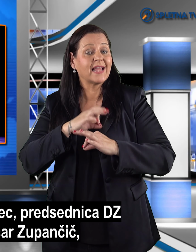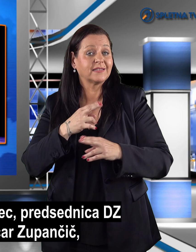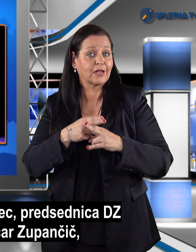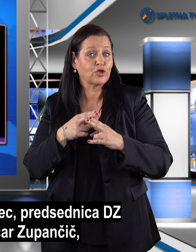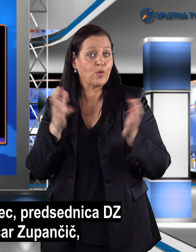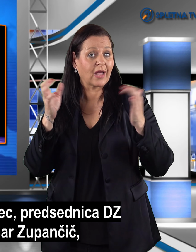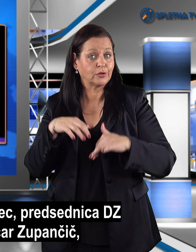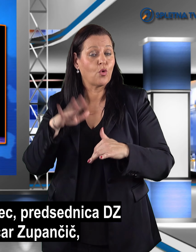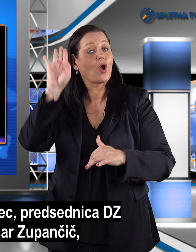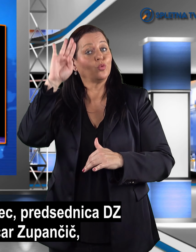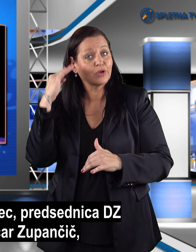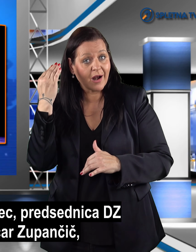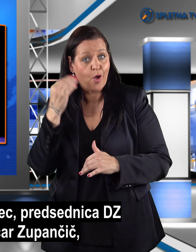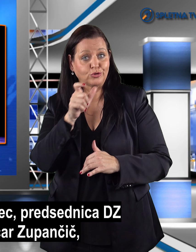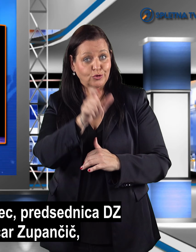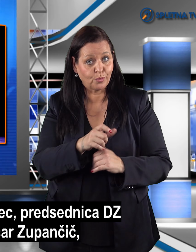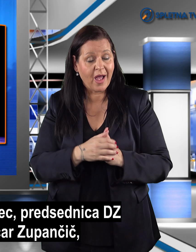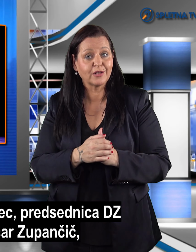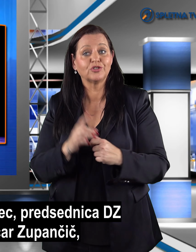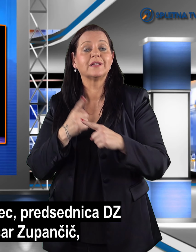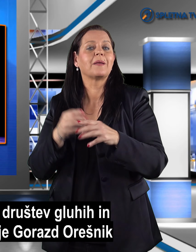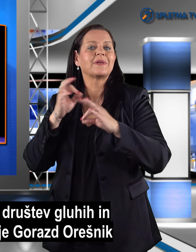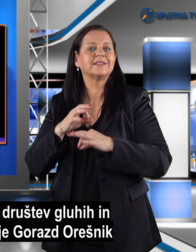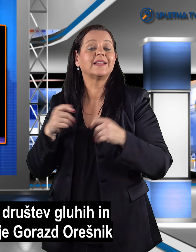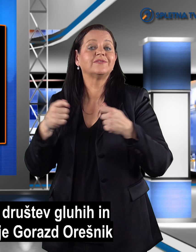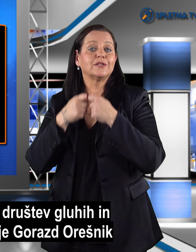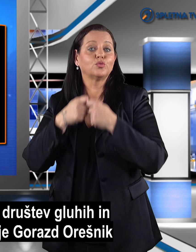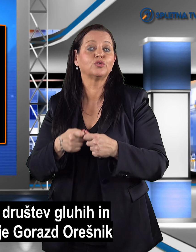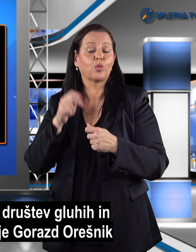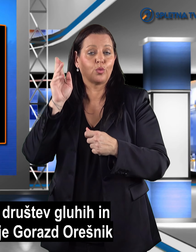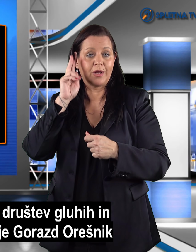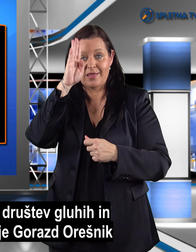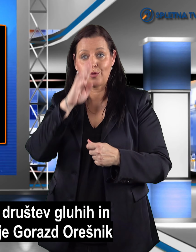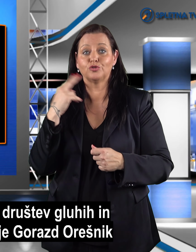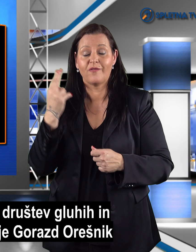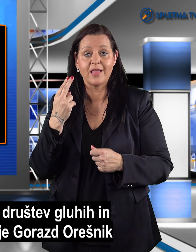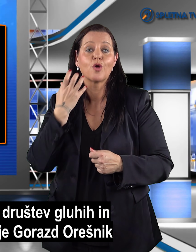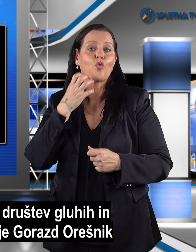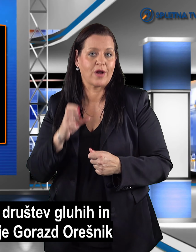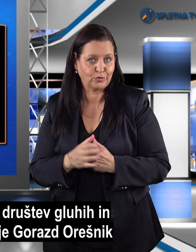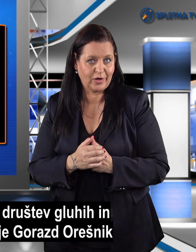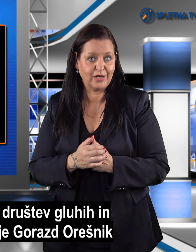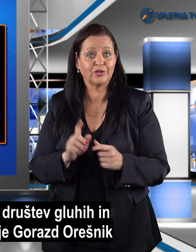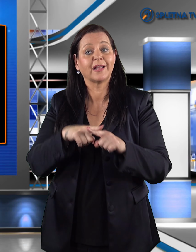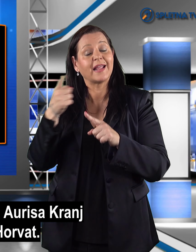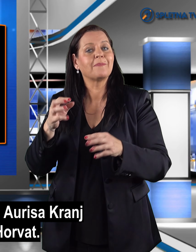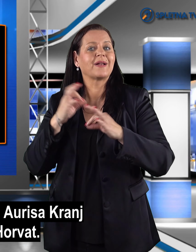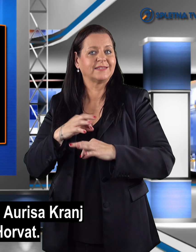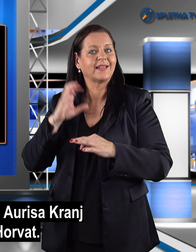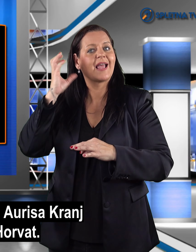Klakočar Zupančič, predsednik Zveze društev gluhih in naglušnih Slovenije Gorazd Orešnik in predsednik Aurisa Kranj Boris